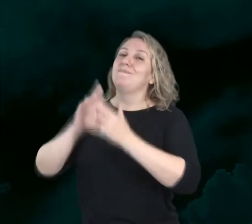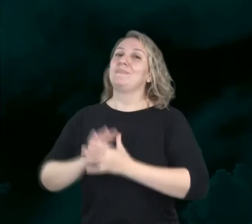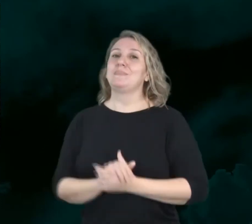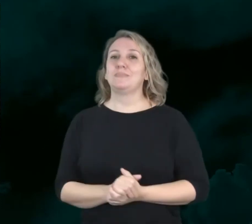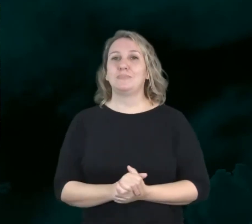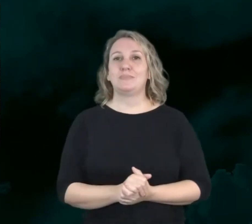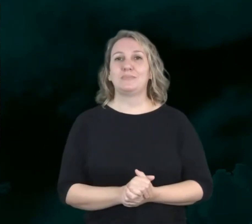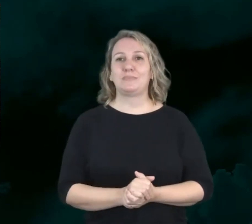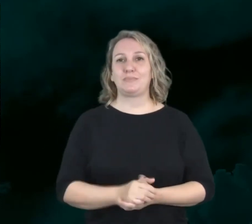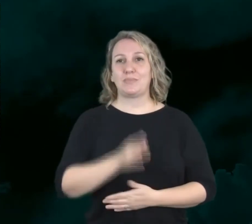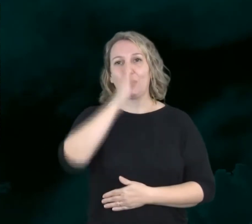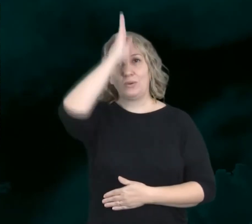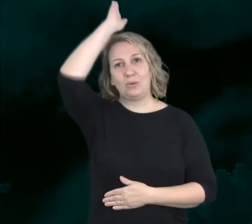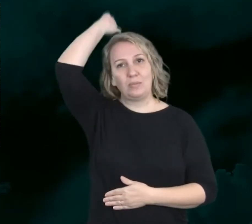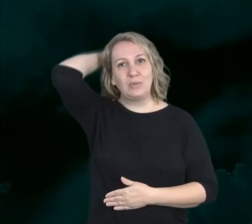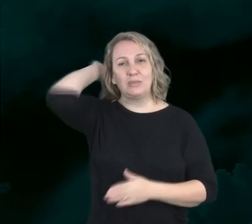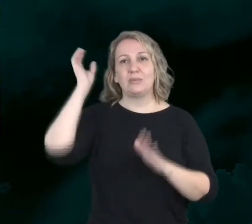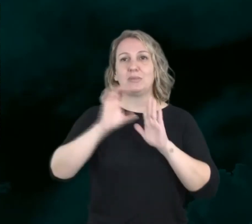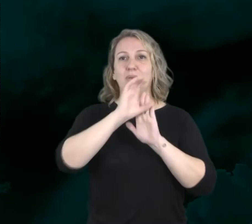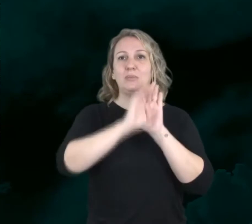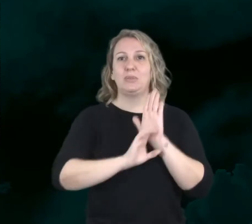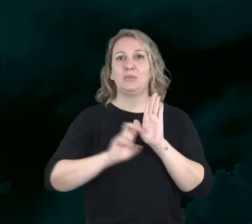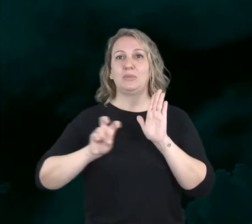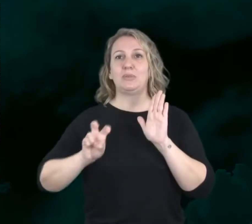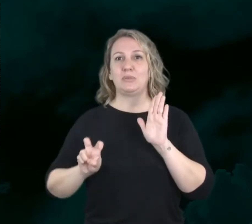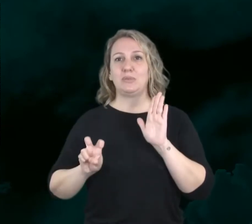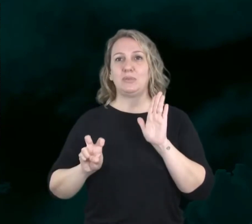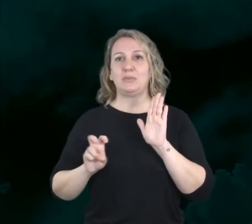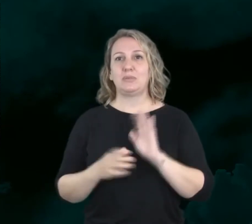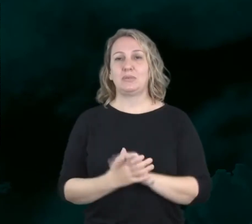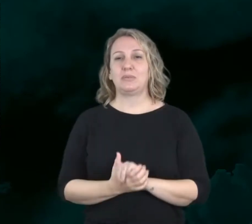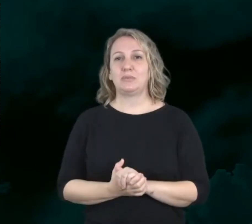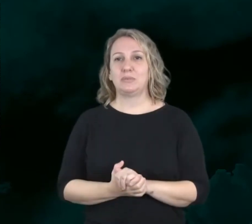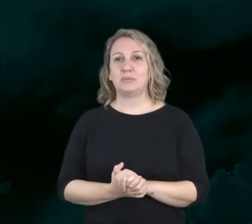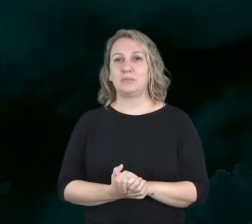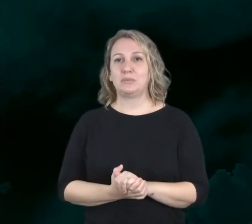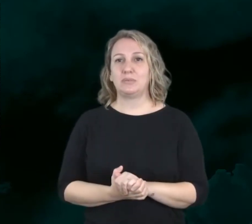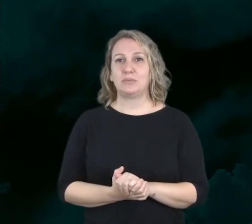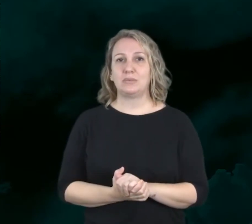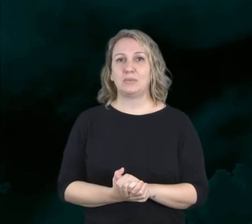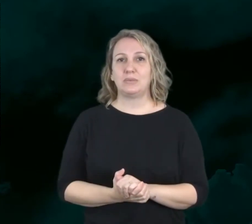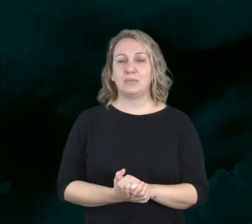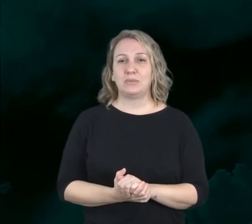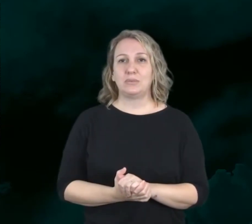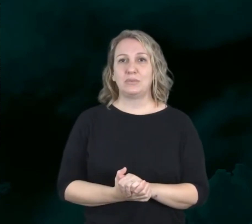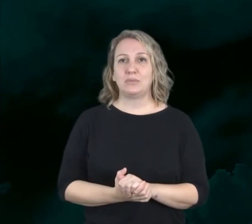5. Senhor Jesus. Vamos lá. Romanos 5,